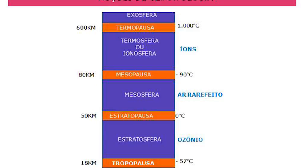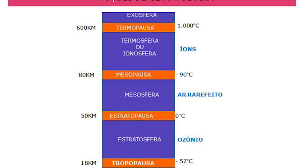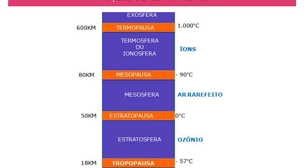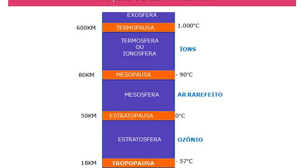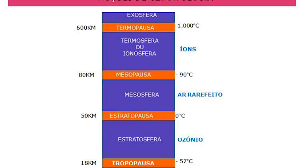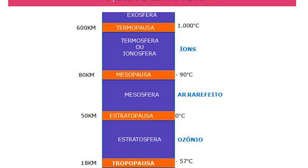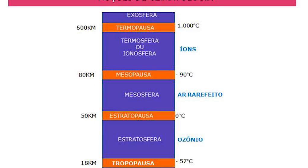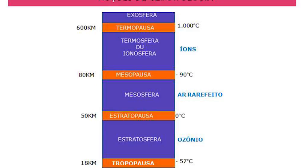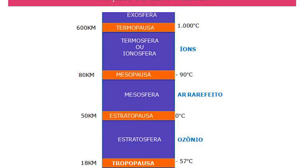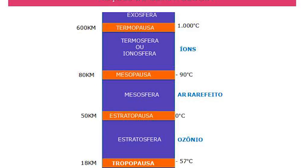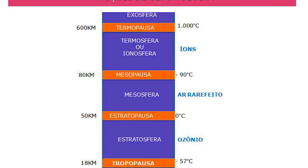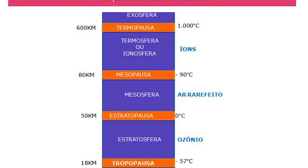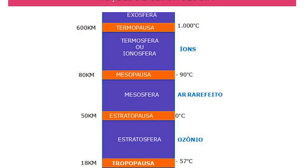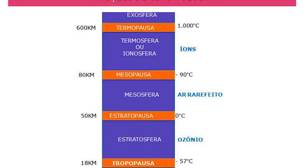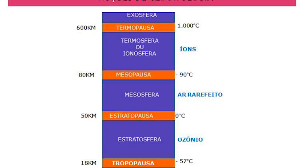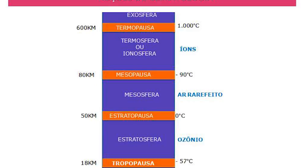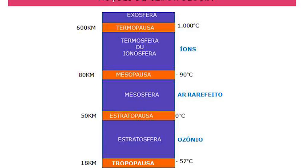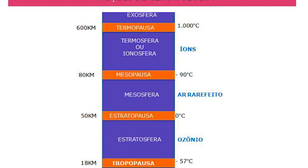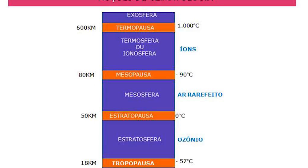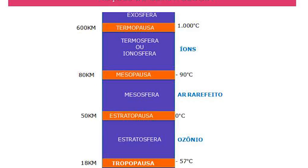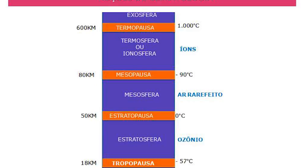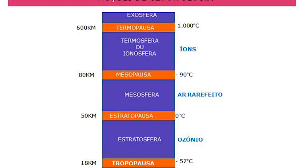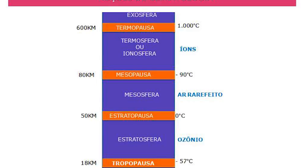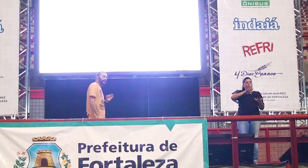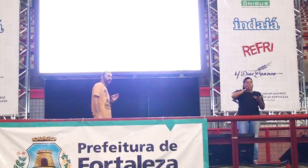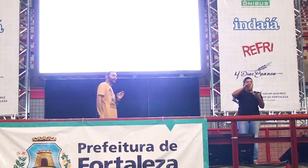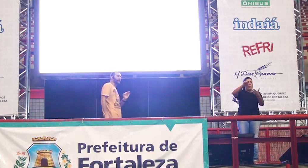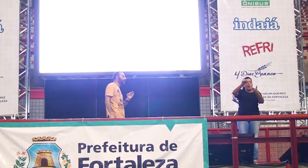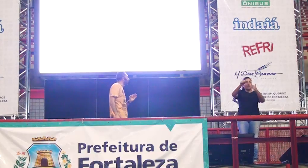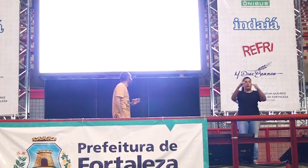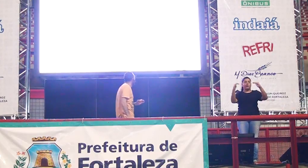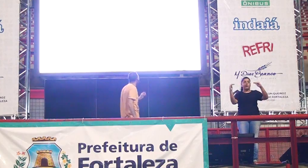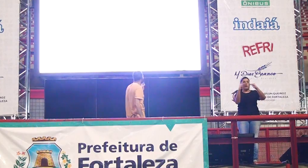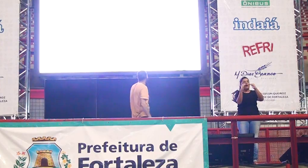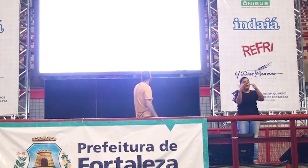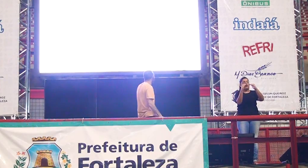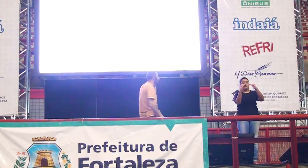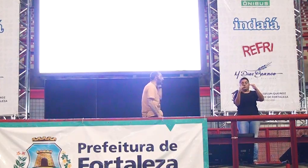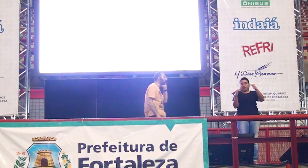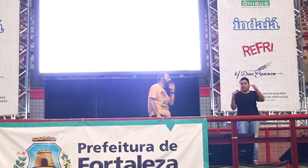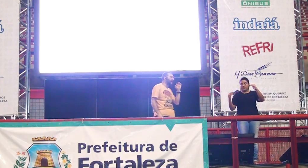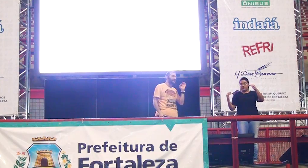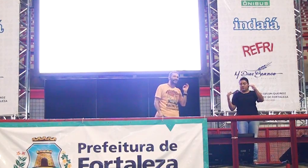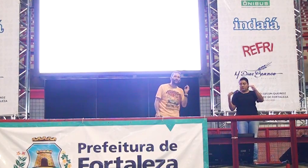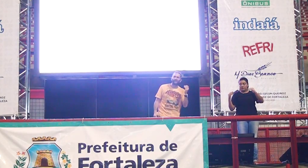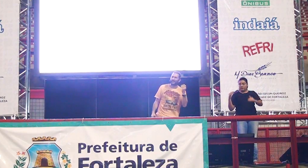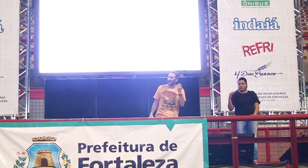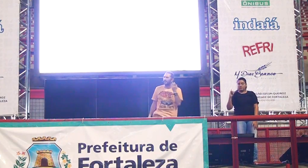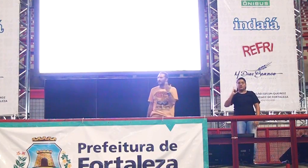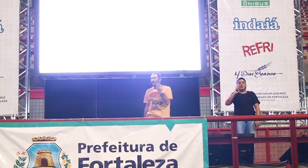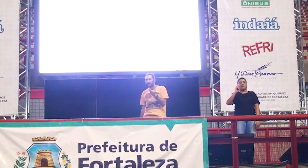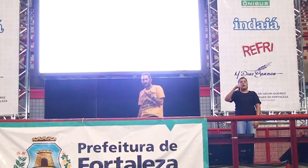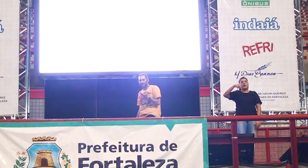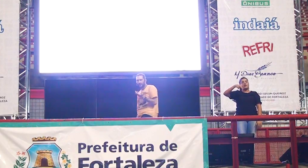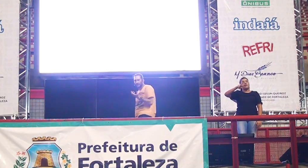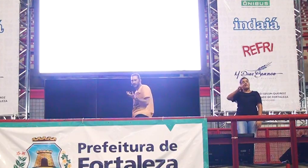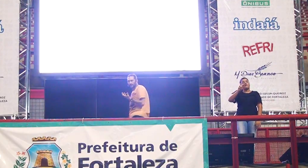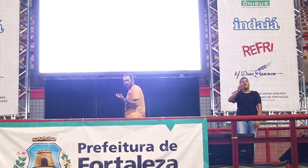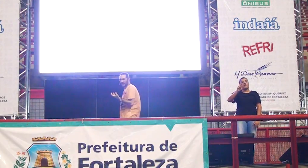da atmosfera terrestre. A mesosfera, a gente tem um fenômeno conhecido como inversão